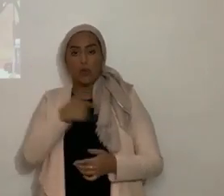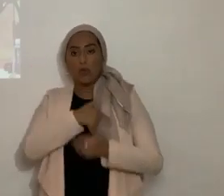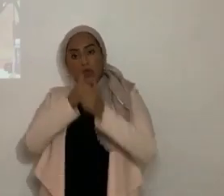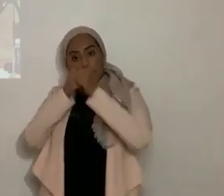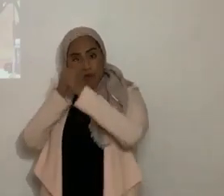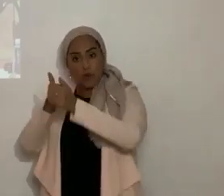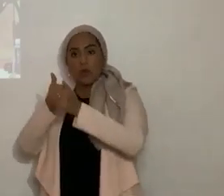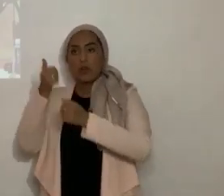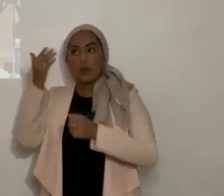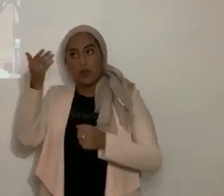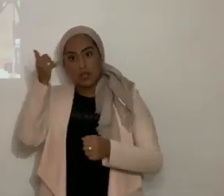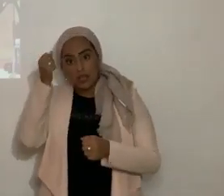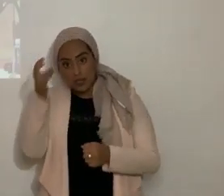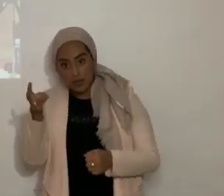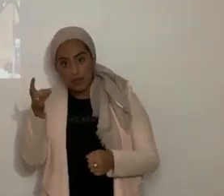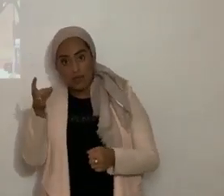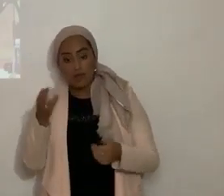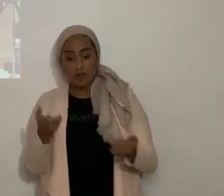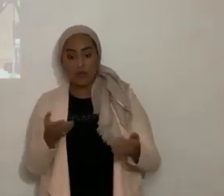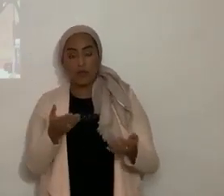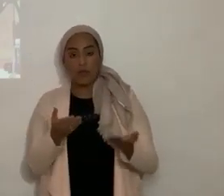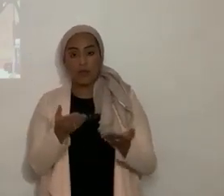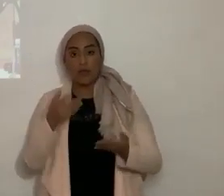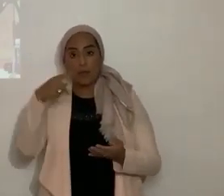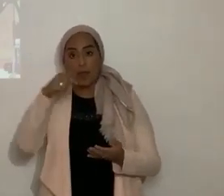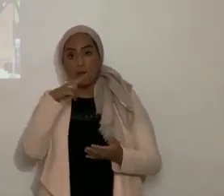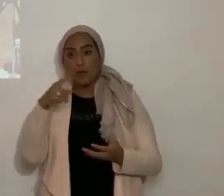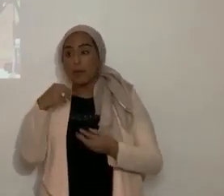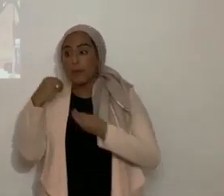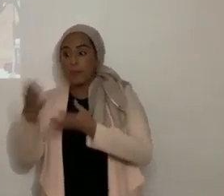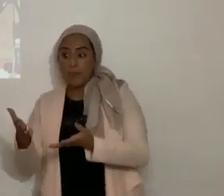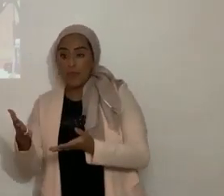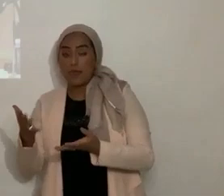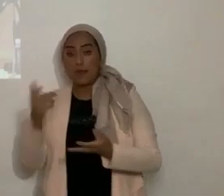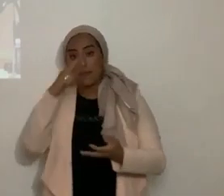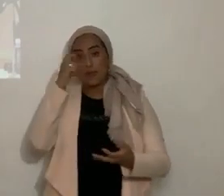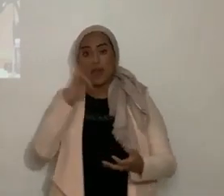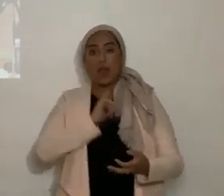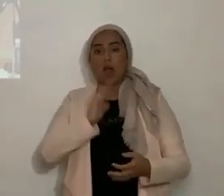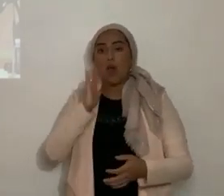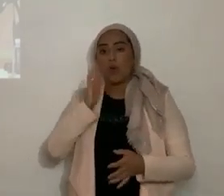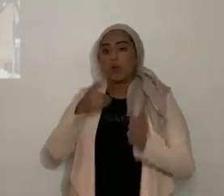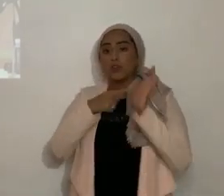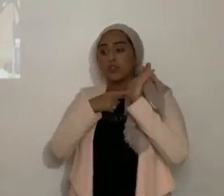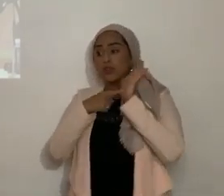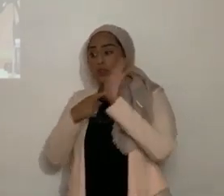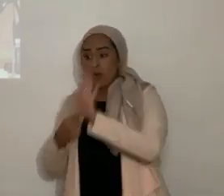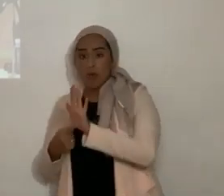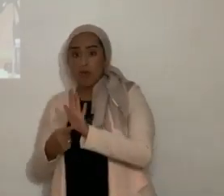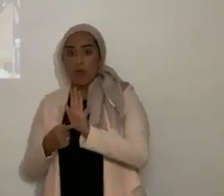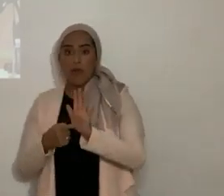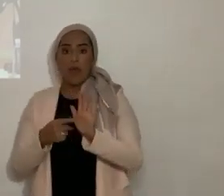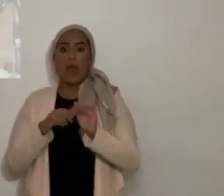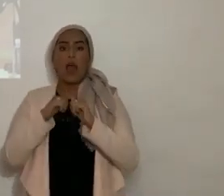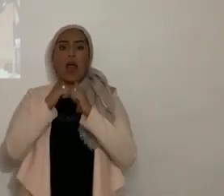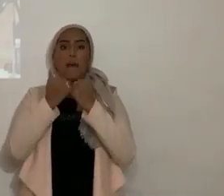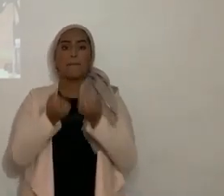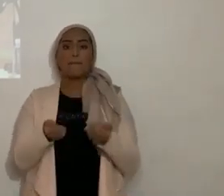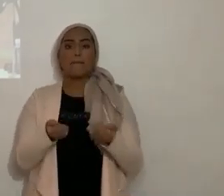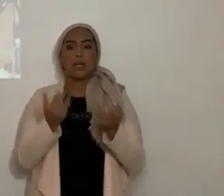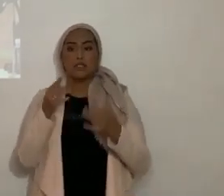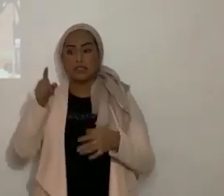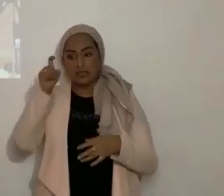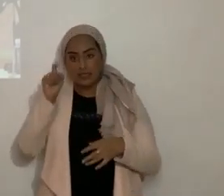de Yahshua. Y aquí le está diciendo a Rav Shaul: porque yo le mostraré cuánto le es